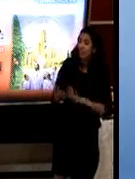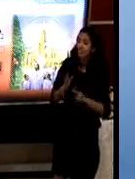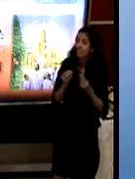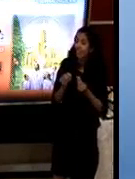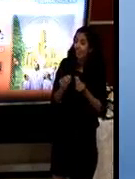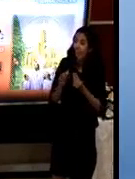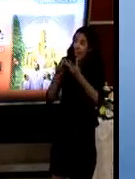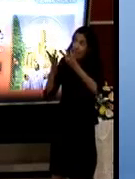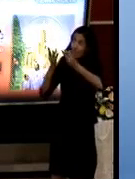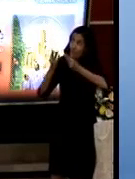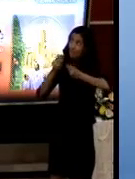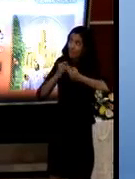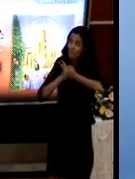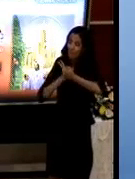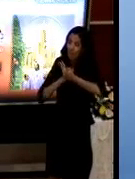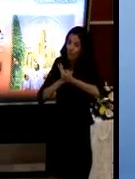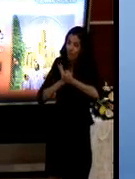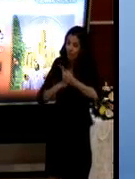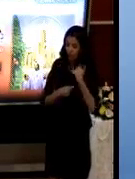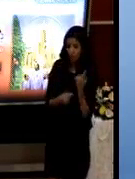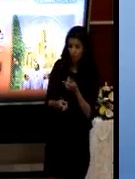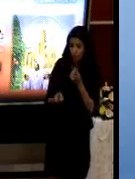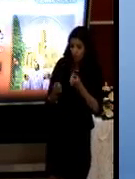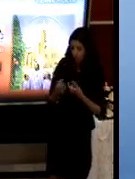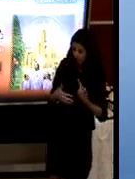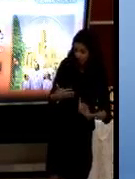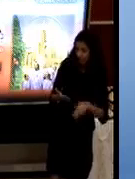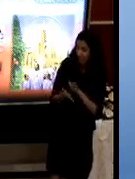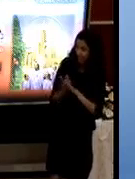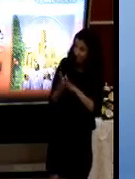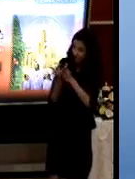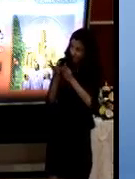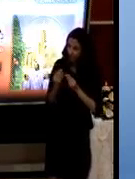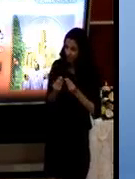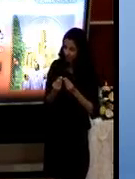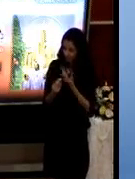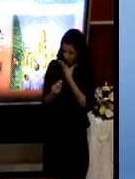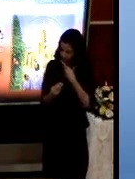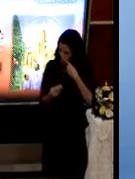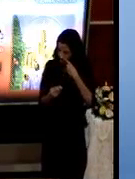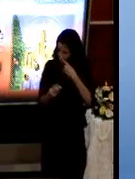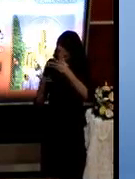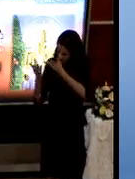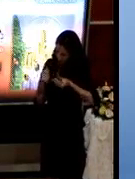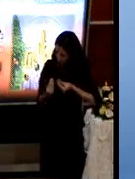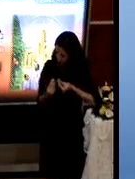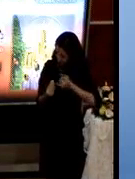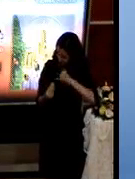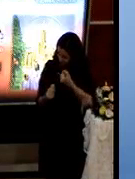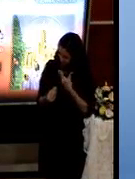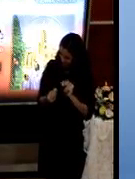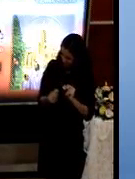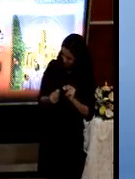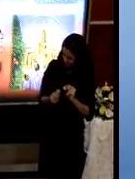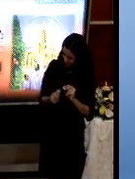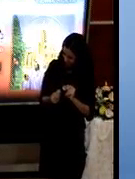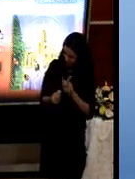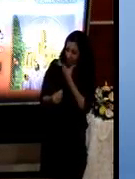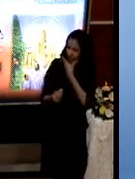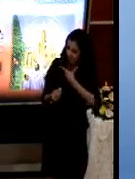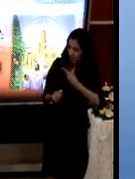Va a suplir nuestras necesidades. ¿La hace Dios o no la hace? ¿Cumplió Dios su promesa